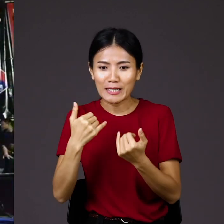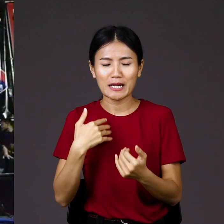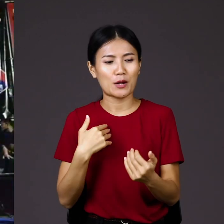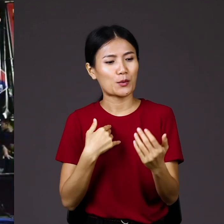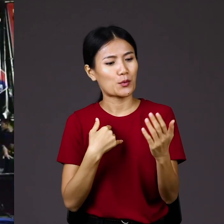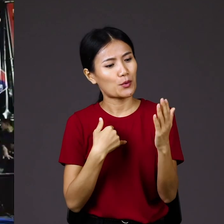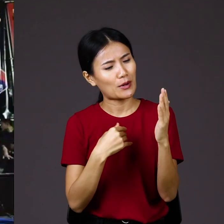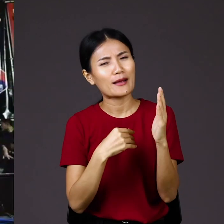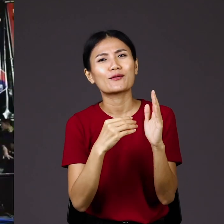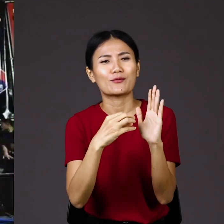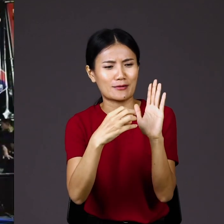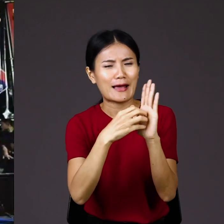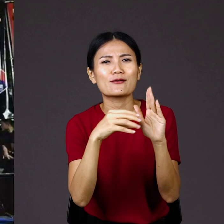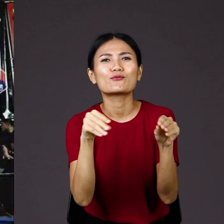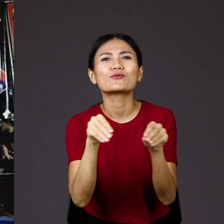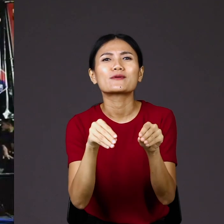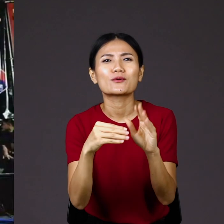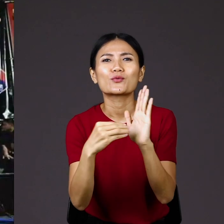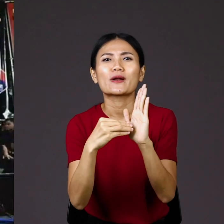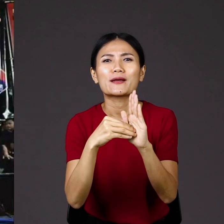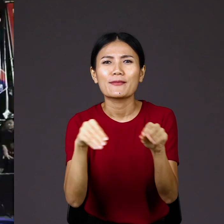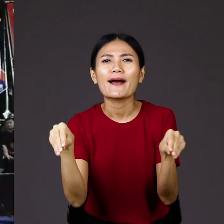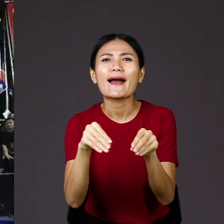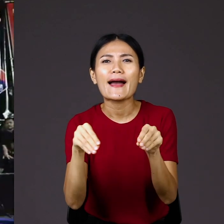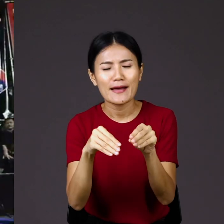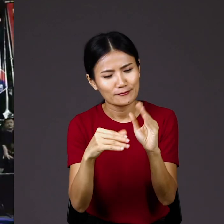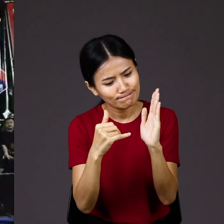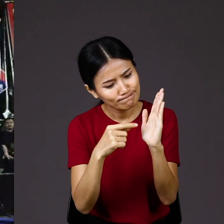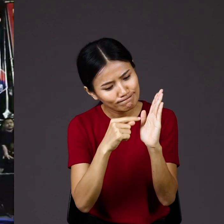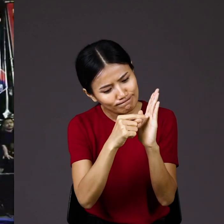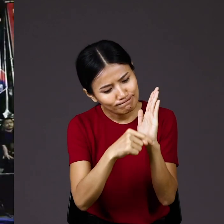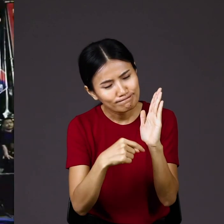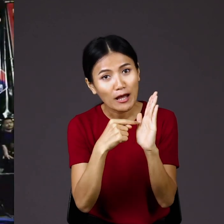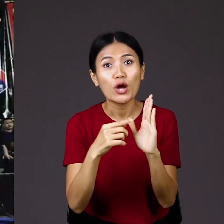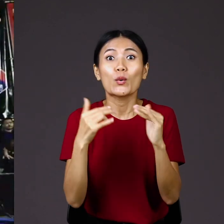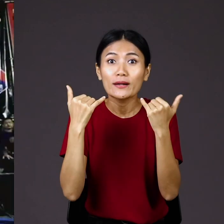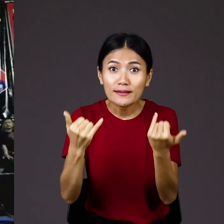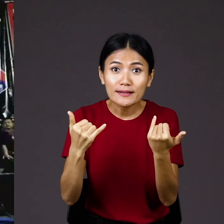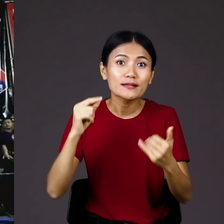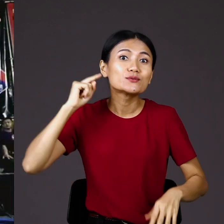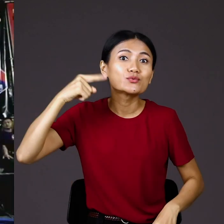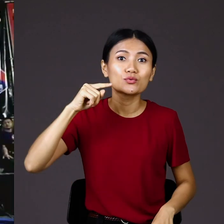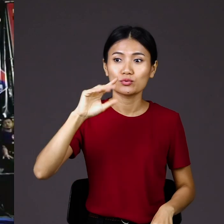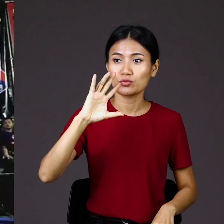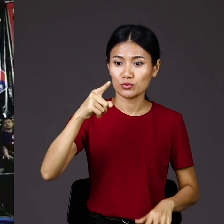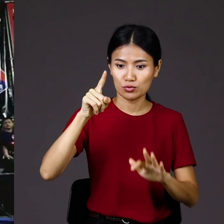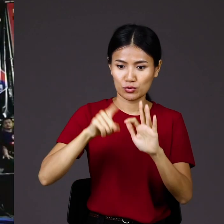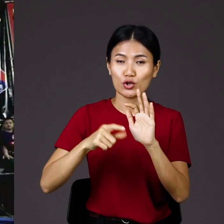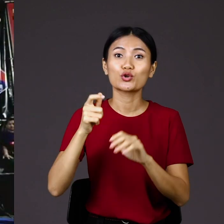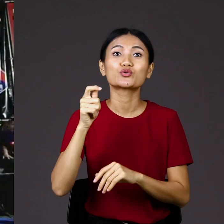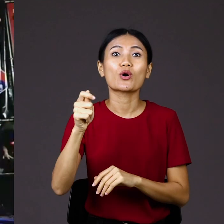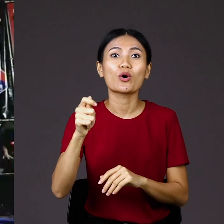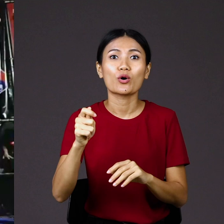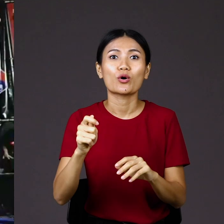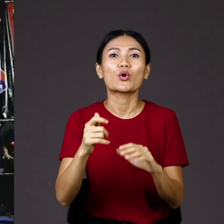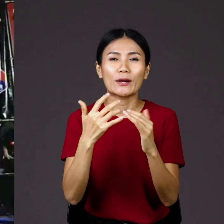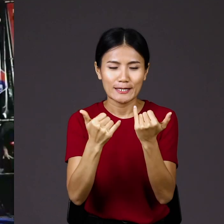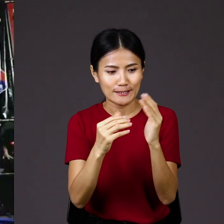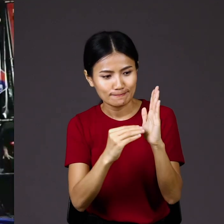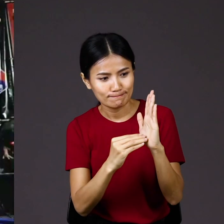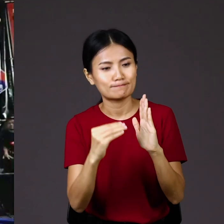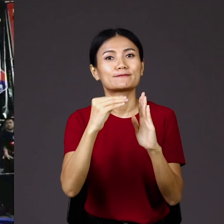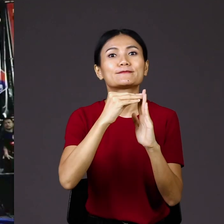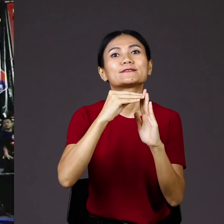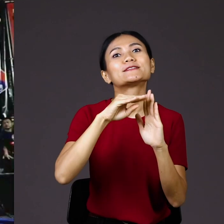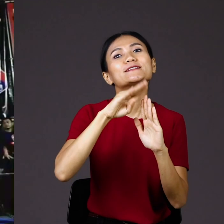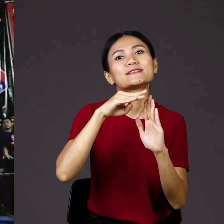กันจังหวัดรอบๆกรุงเทพส่วนคุณช่อพันธิกาวานิชตอนนี้เตรียมขึ้นเหนือไปแล้วแล้วเดี๋ยวพรุ่งนี้พวกเราก็จะ